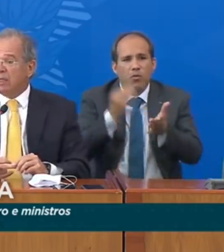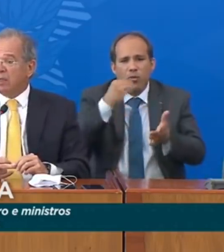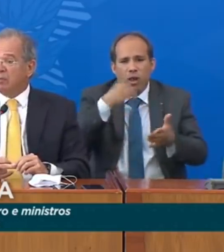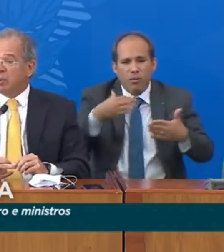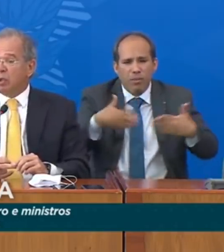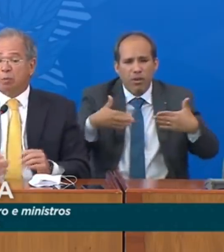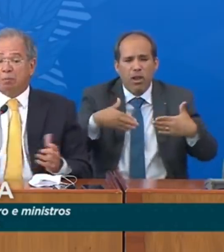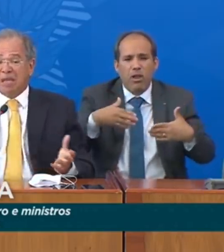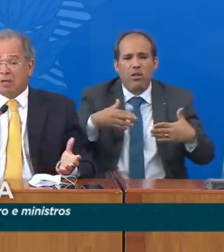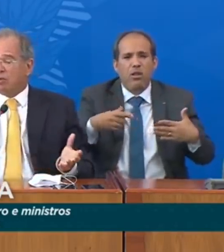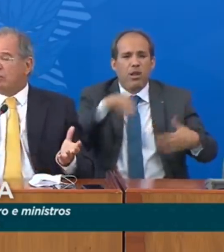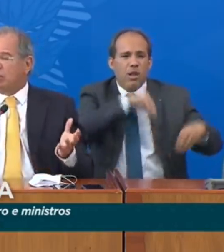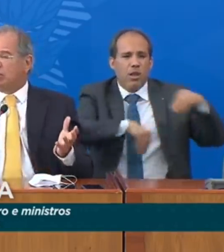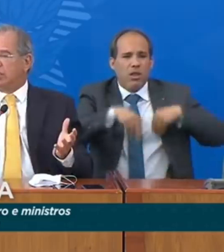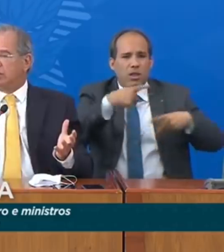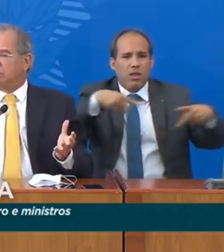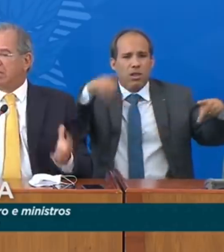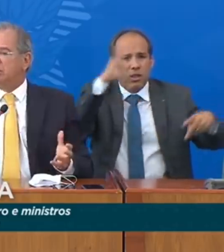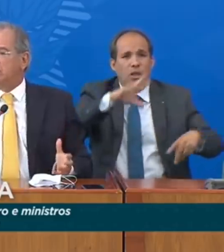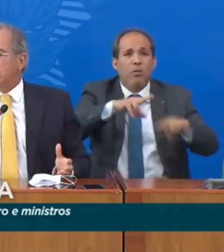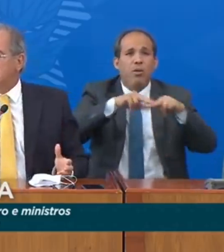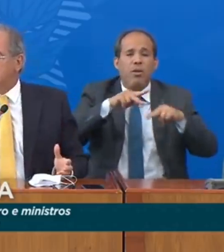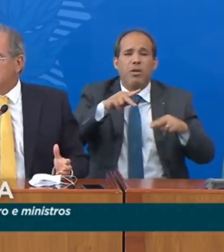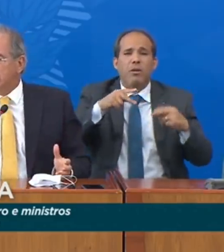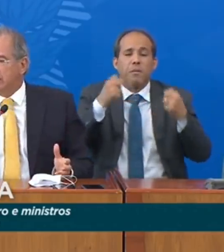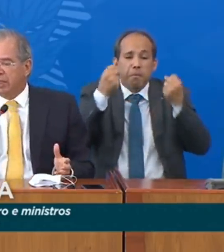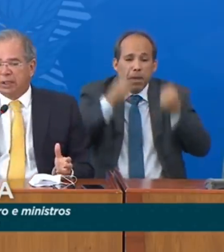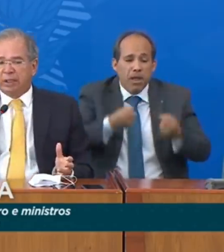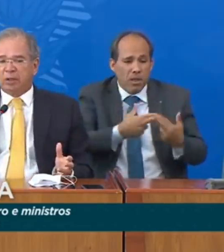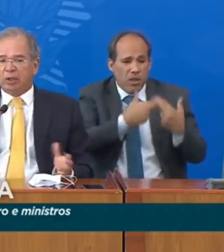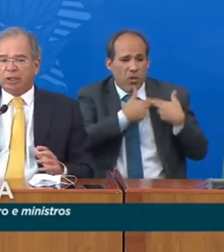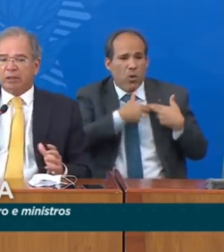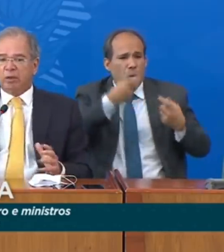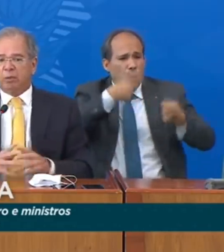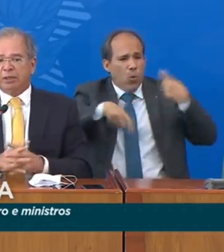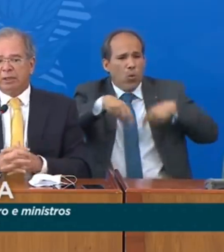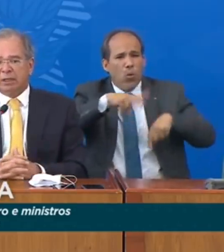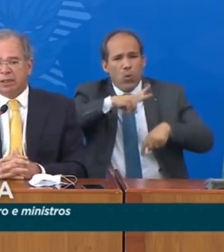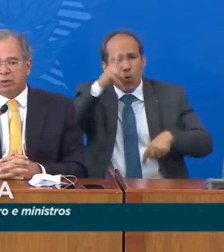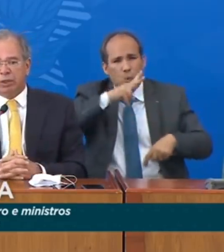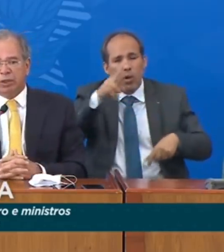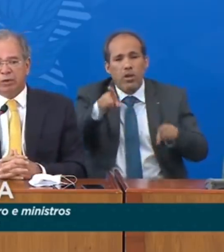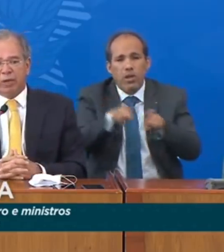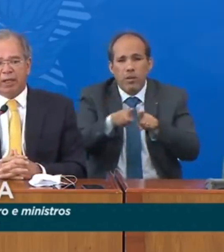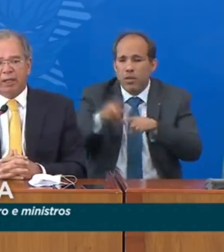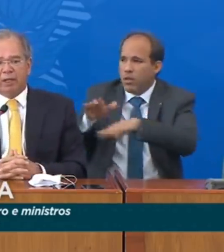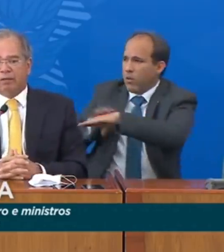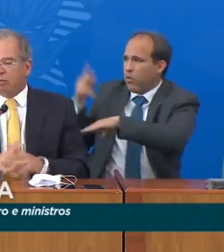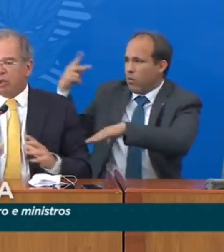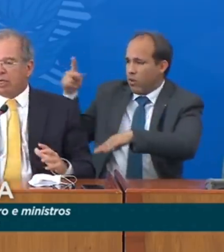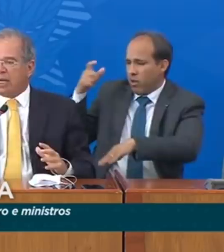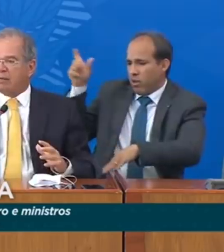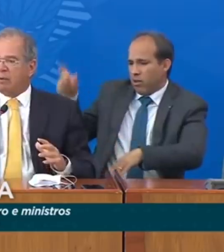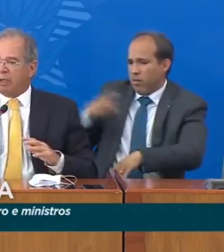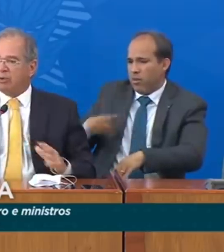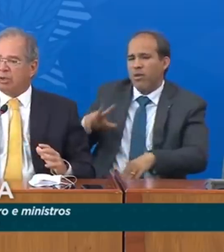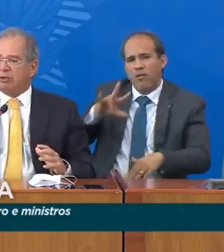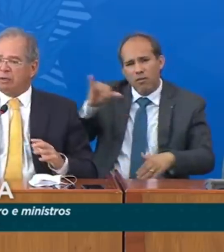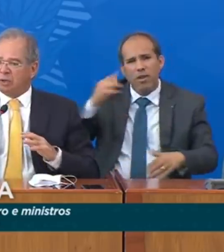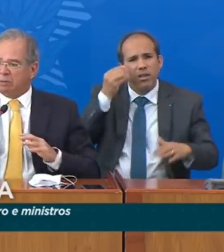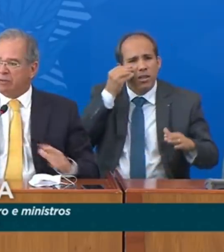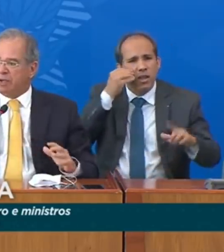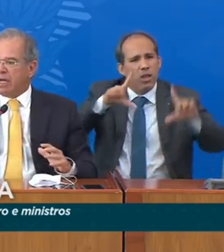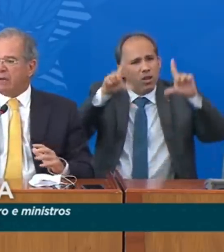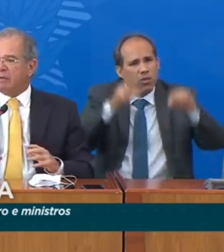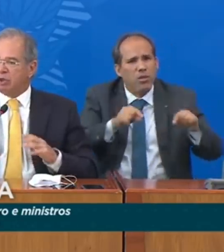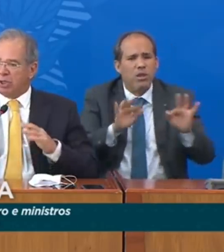internacional, porque o peso é muito grande, o peso do Estado é muito grande. Então, a orientação do presidente, desde o início, vamos desonerar, vamos reduzir,